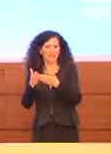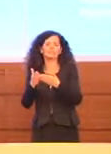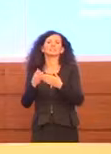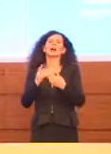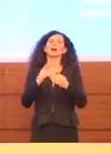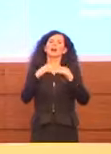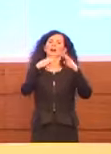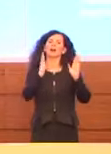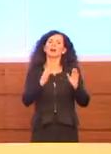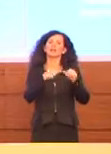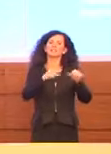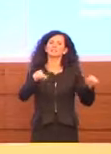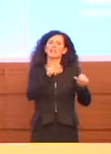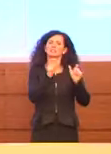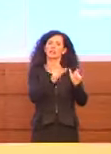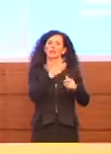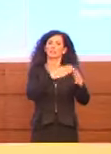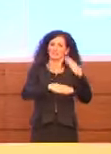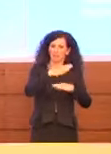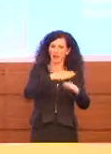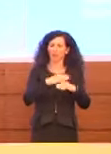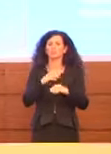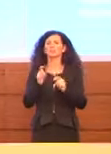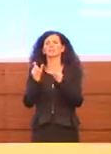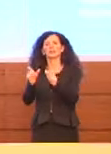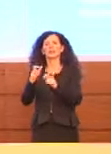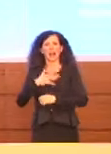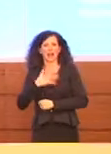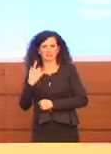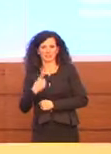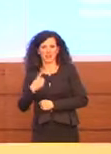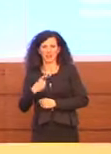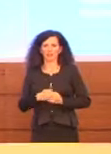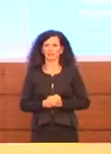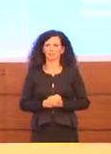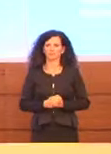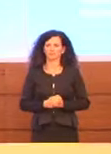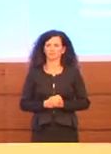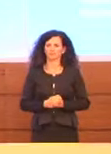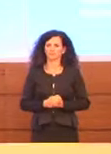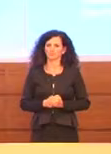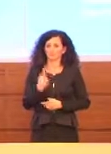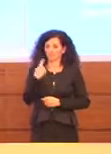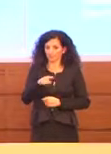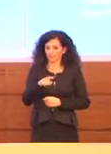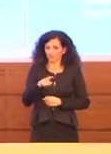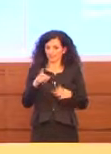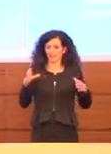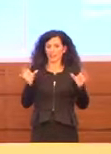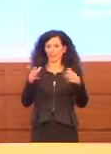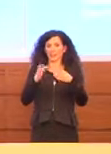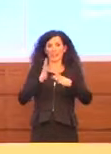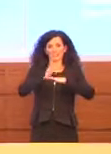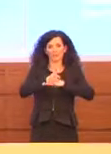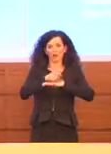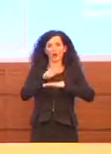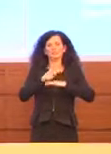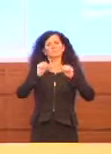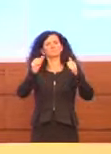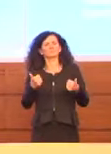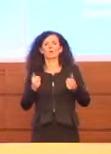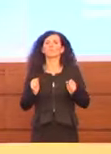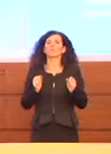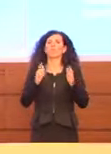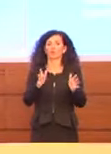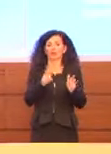disabili a residenze per anziani si tratta di una nuova forma di volontari e voglio anche